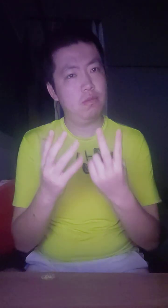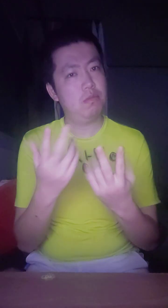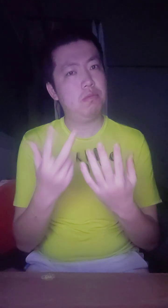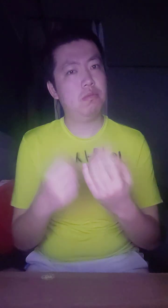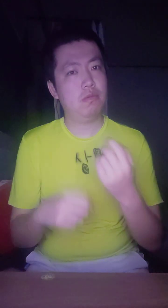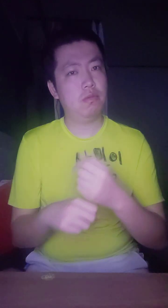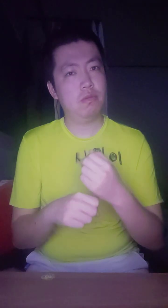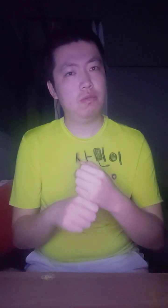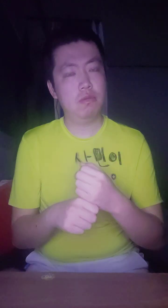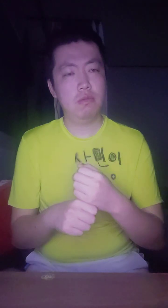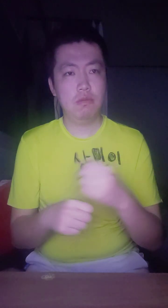28년 정도 된 거예요?